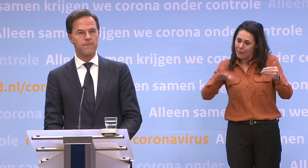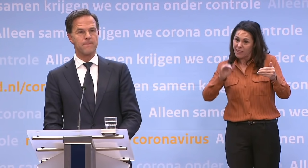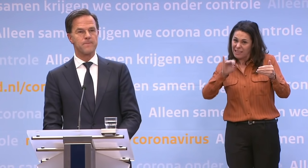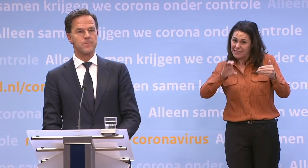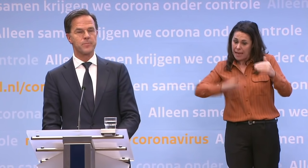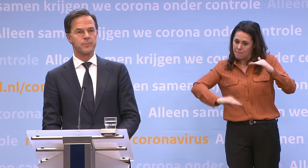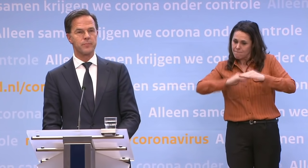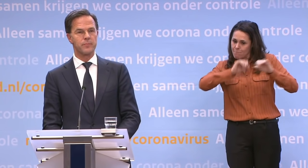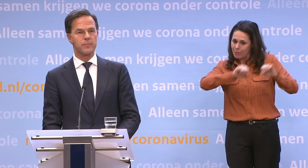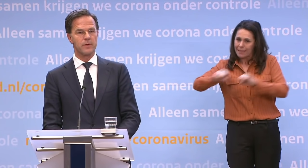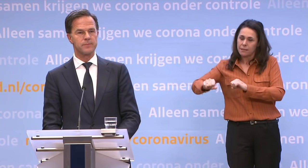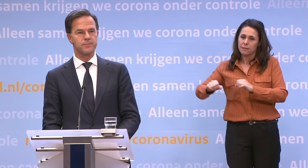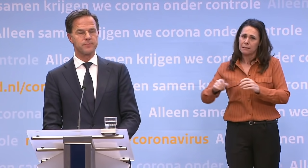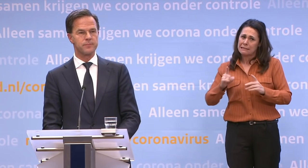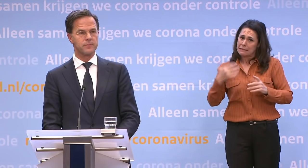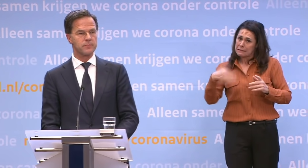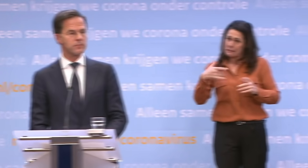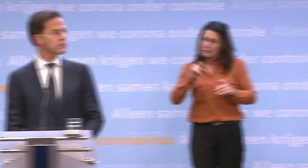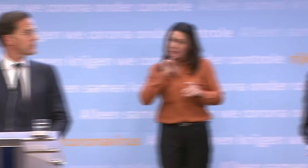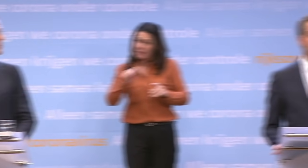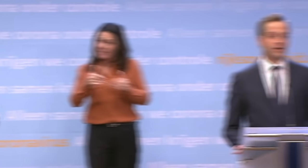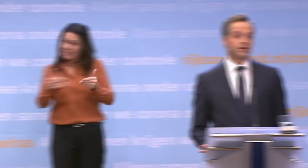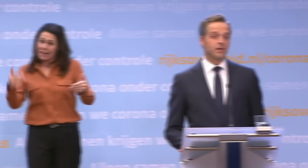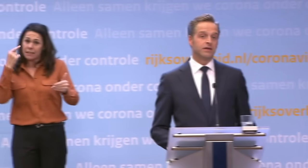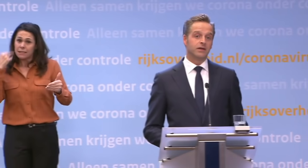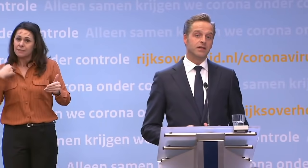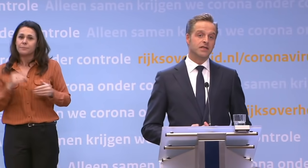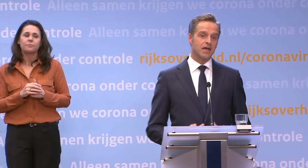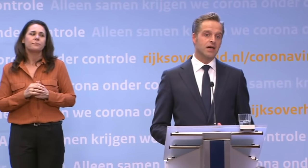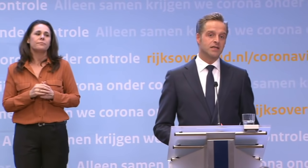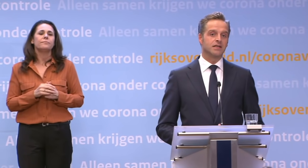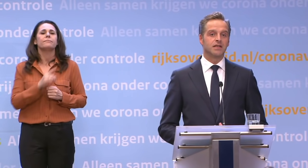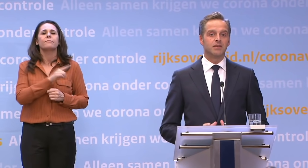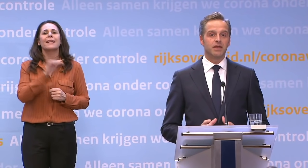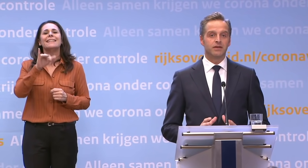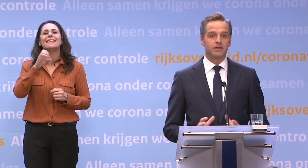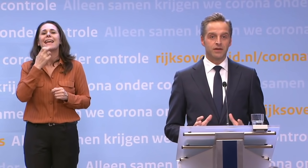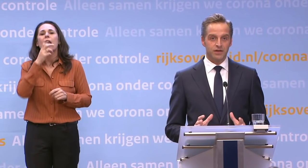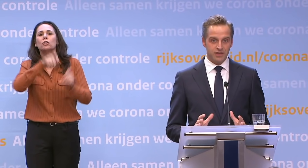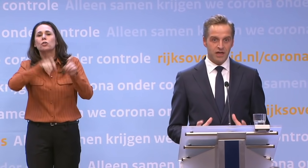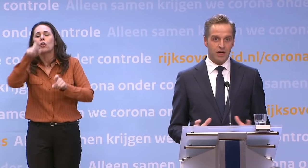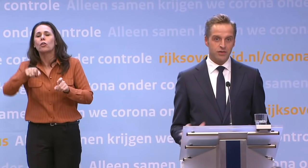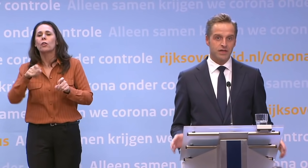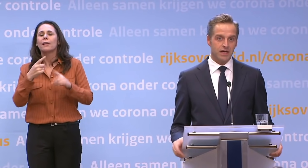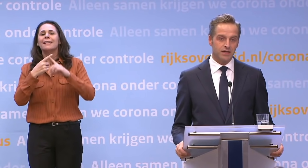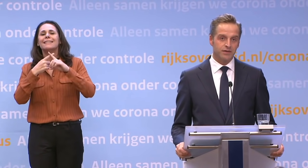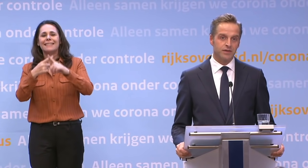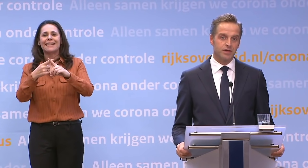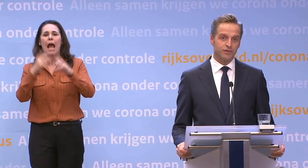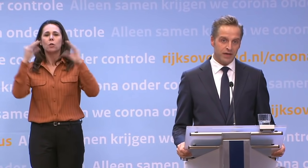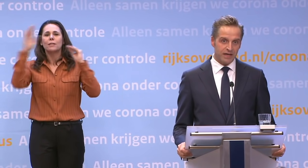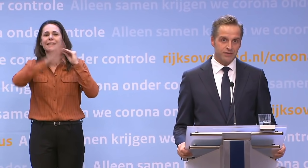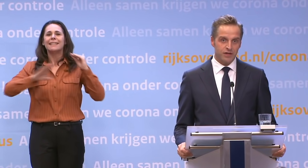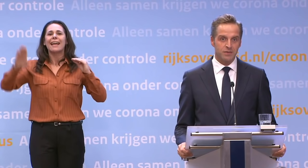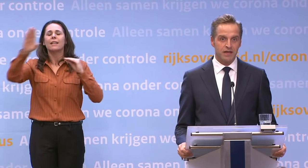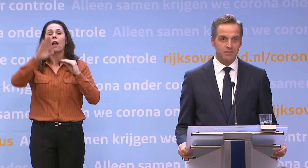dan doen? Want dat is een kritische grens volgens hen. De afspraak is gemaakt met de IC-artsen, met de ziekenhuizen in Nederland.